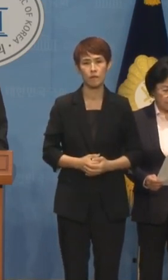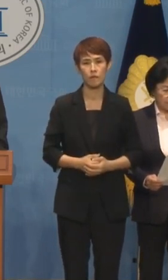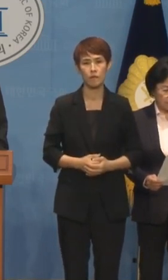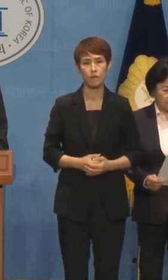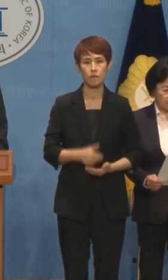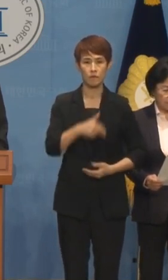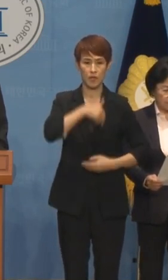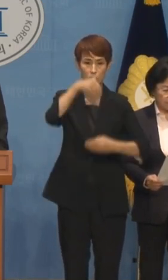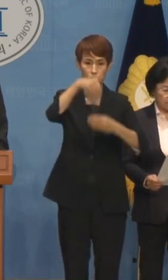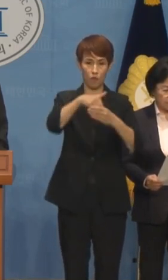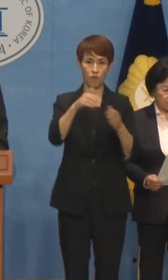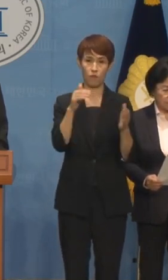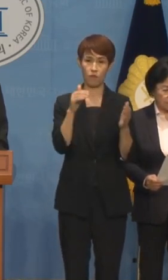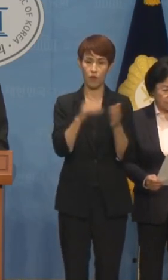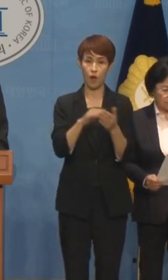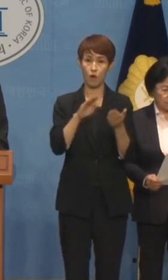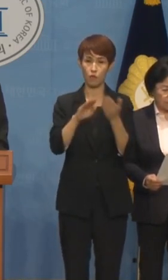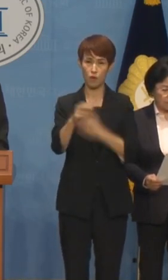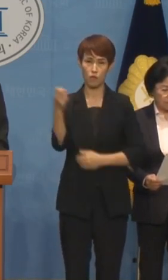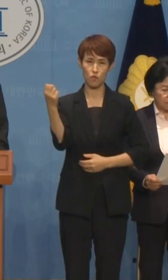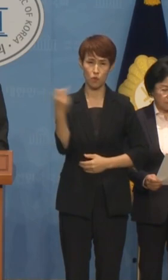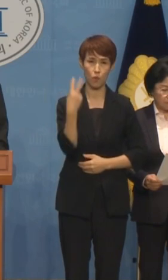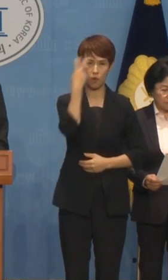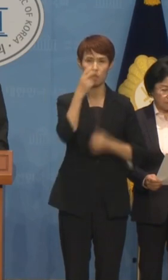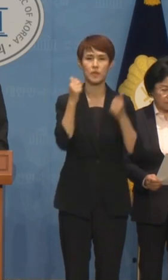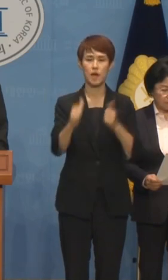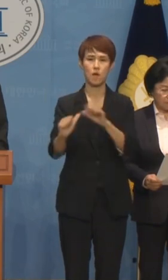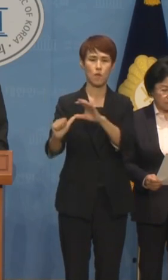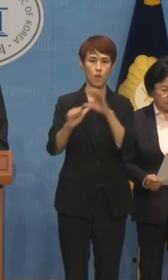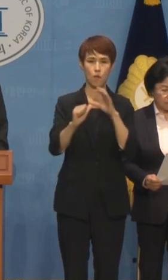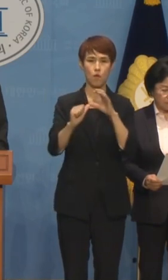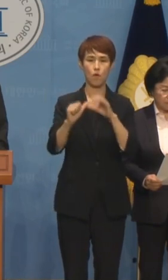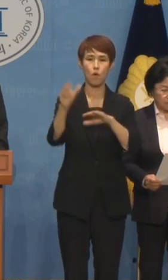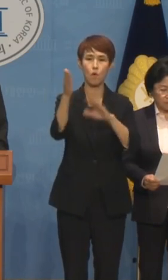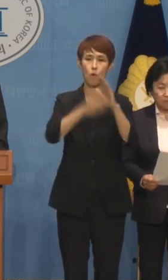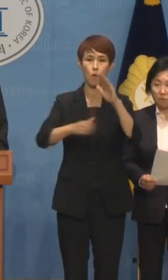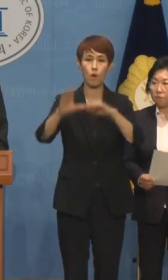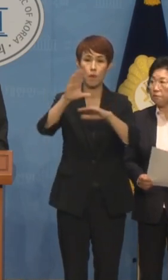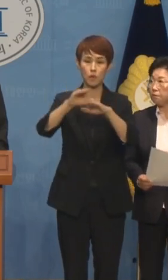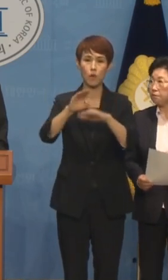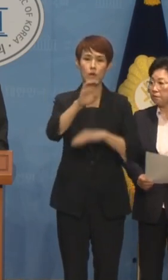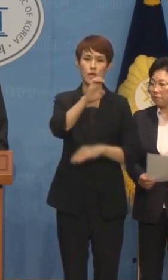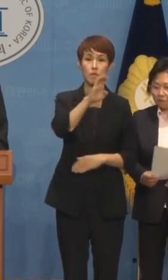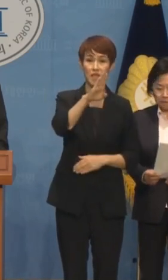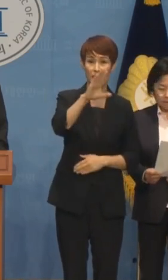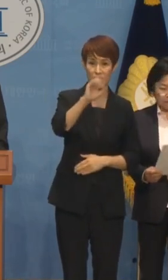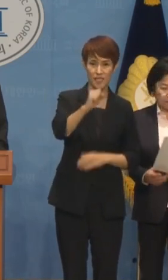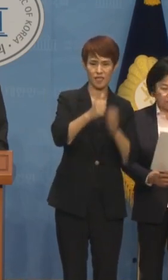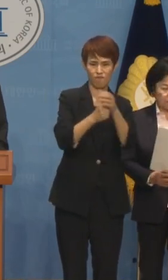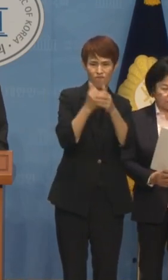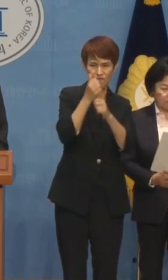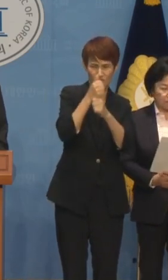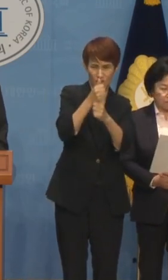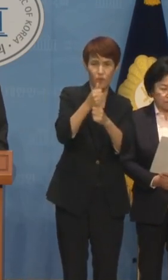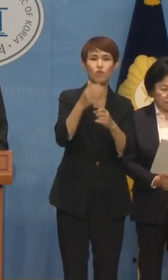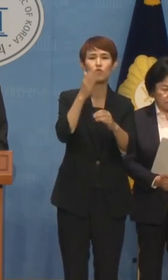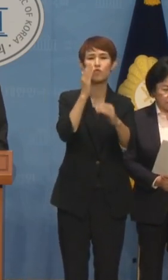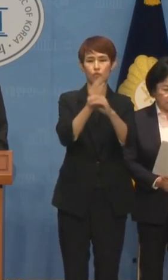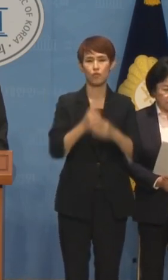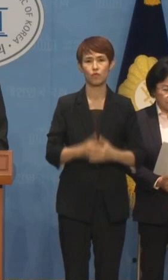총선이 끝나자마자 또다시 검찰을 동원해 공영방송 EBS 흔들기에 나서고 있습니다.